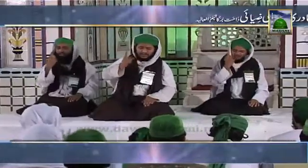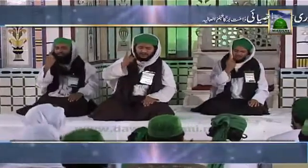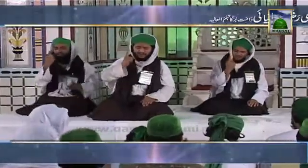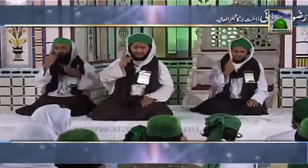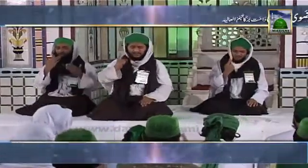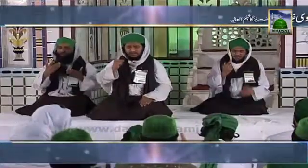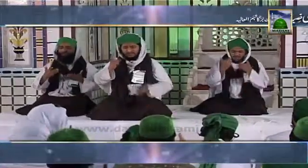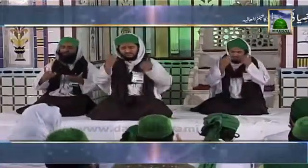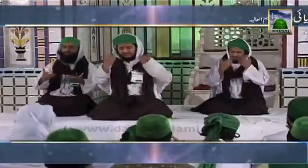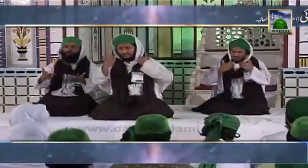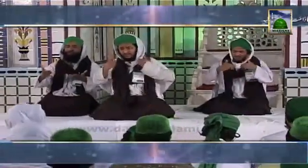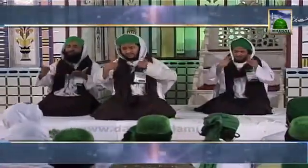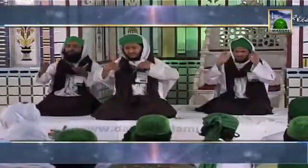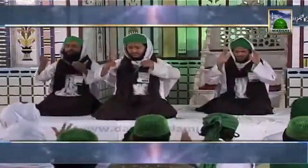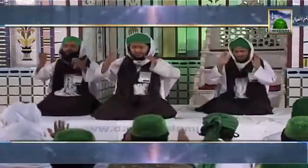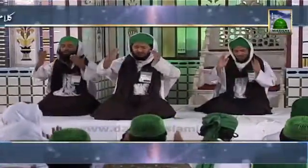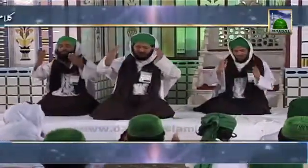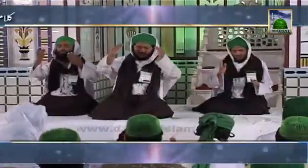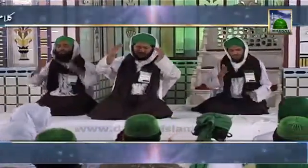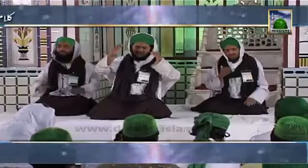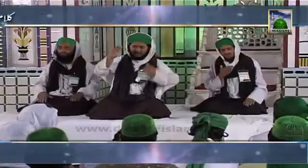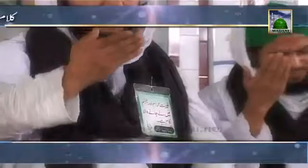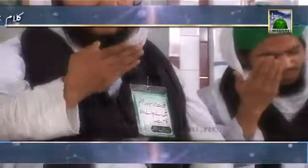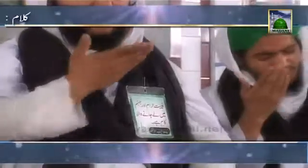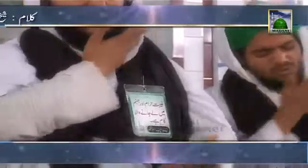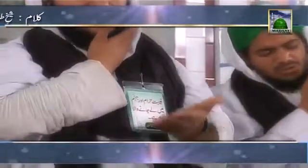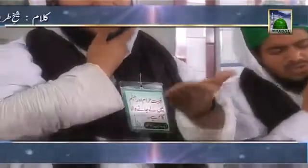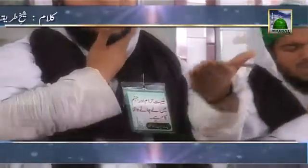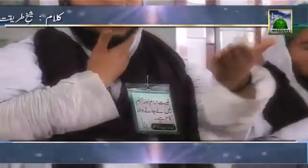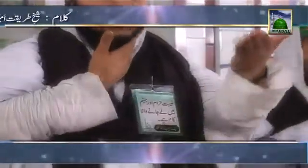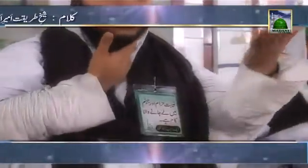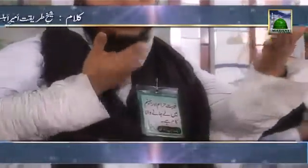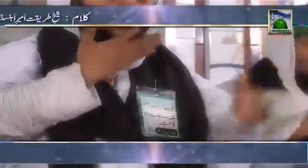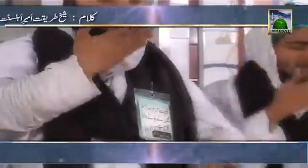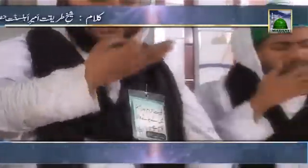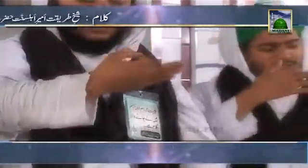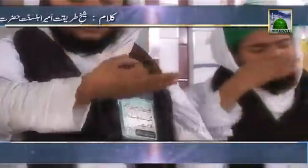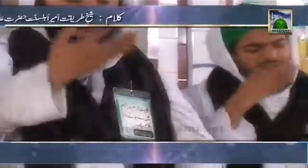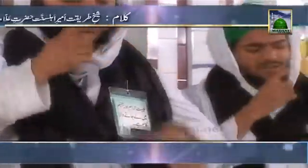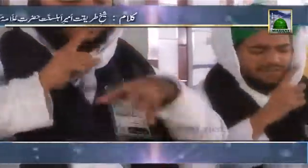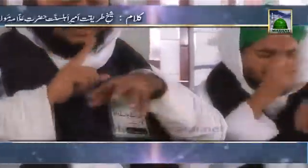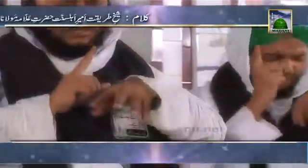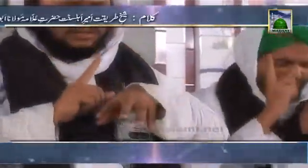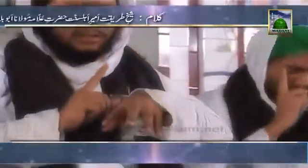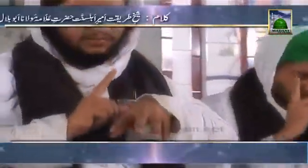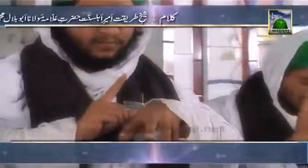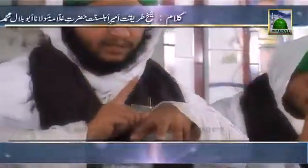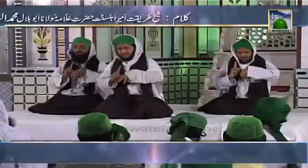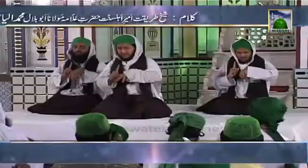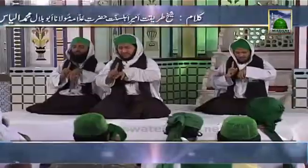دیدار رحمان کیا جس کو چاہ میٹھے